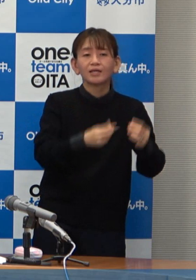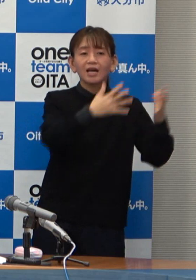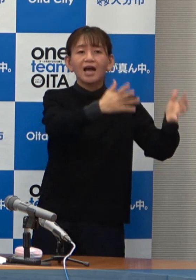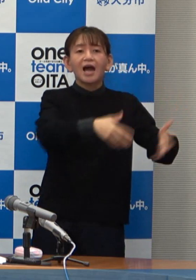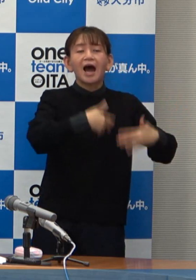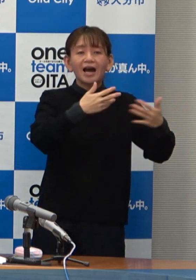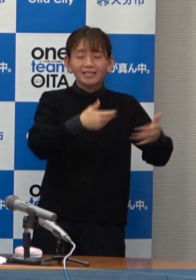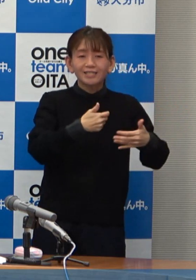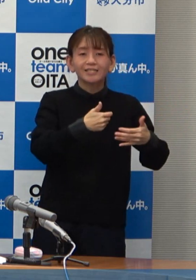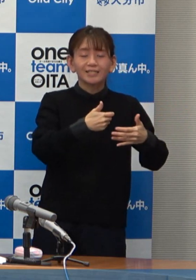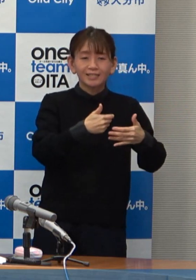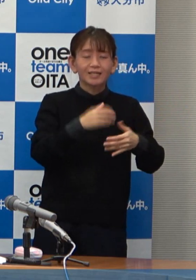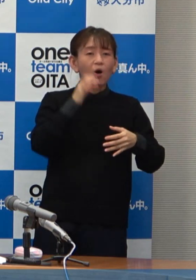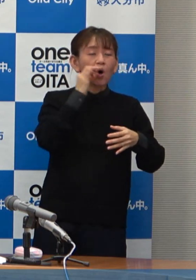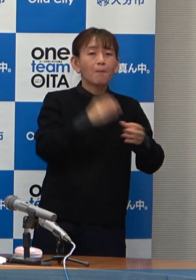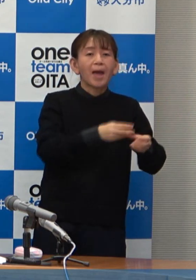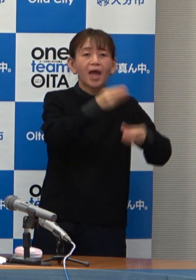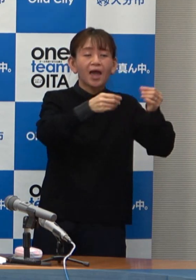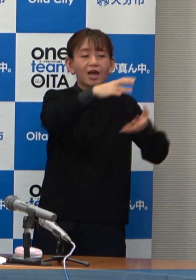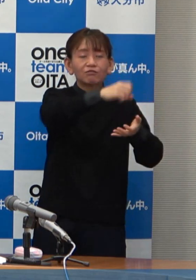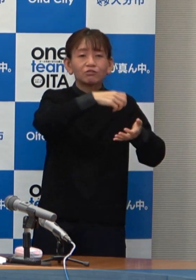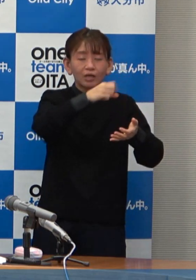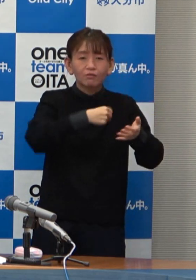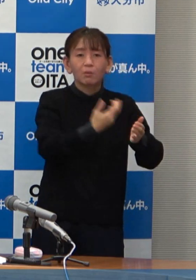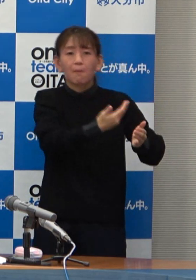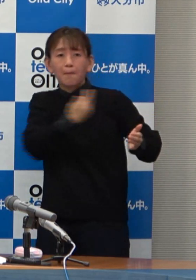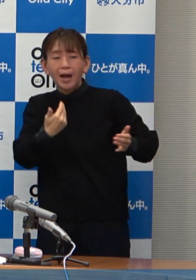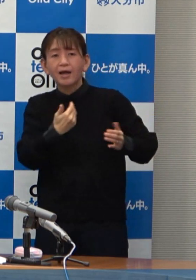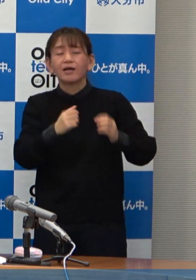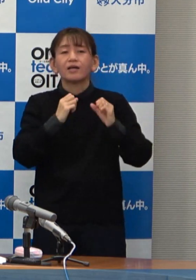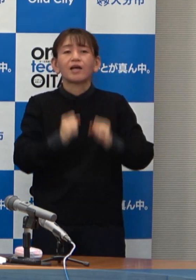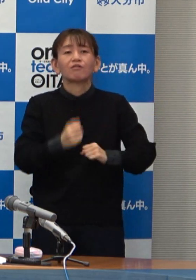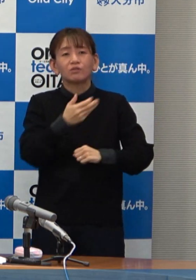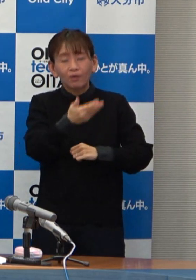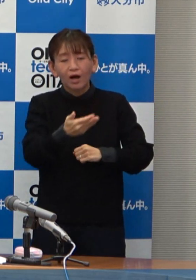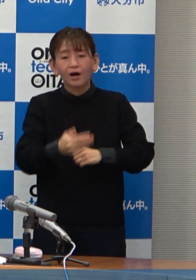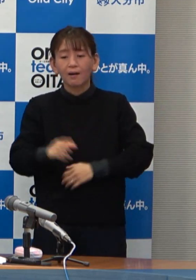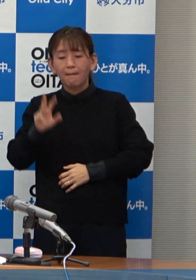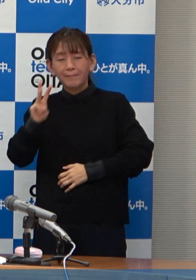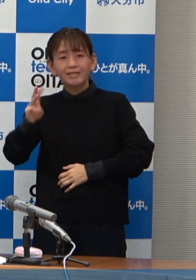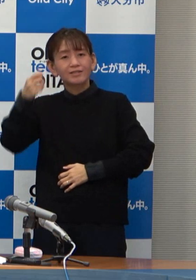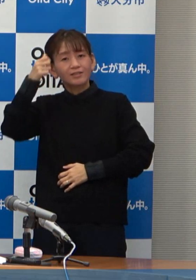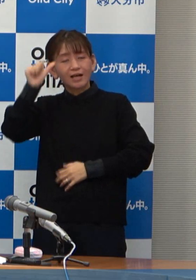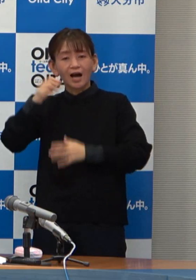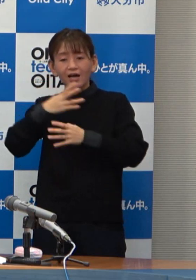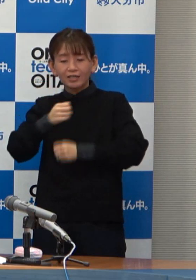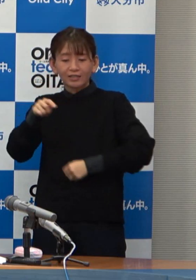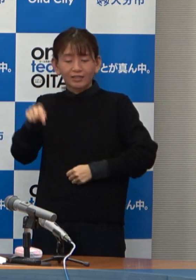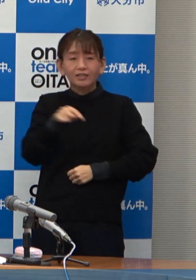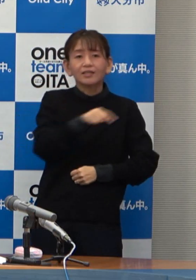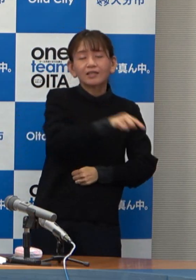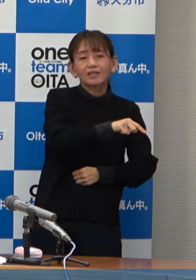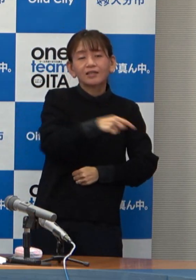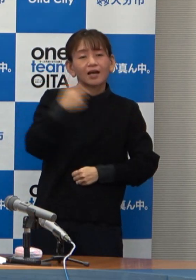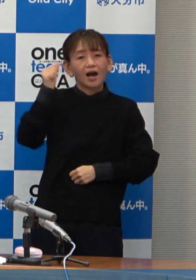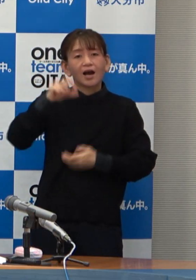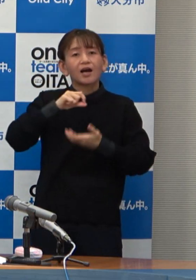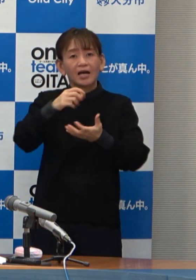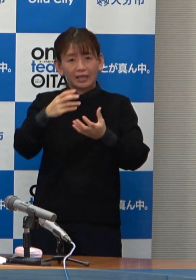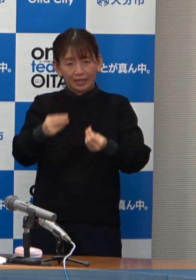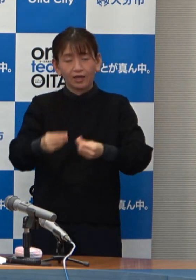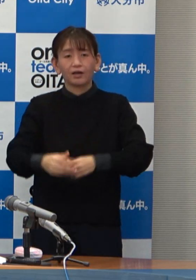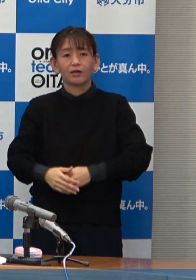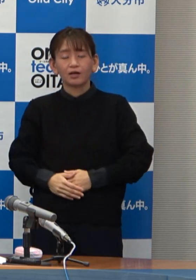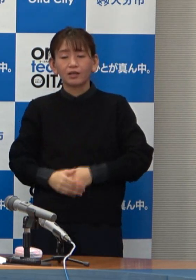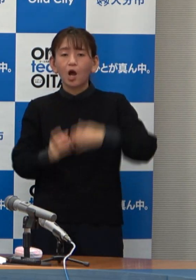祭りが始まる前に夏の終わりとしてやるのかこの3つがあってこれ前回一致で夏の終わりでお盆に関し